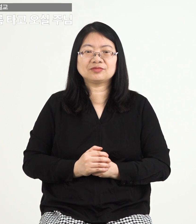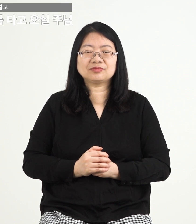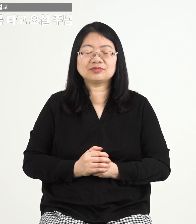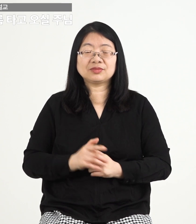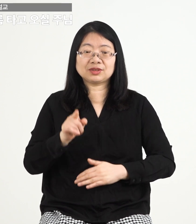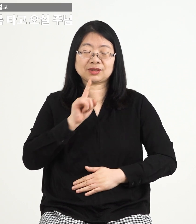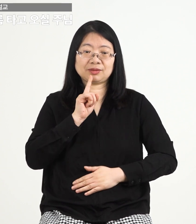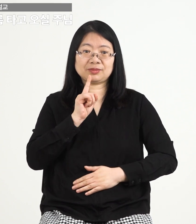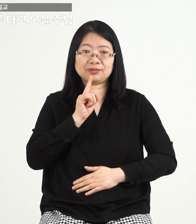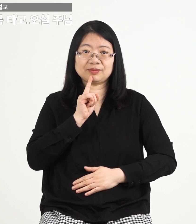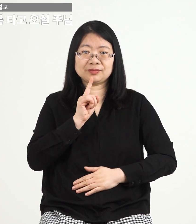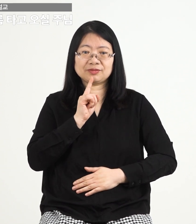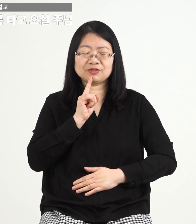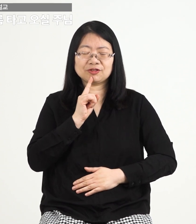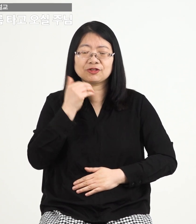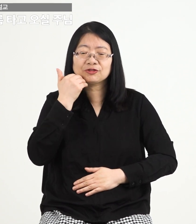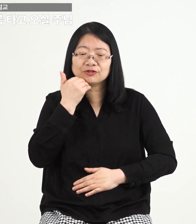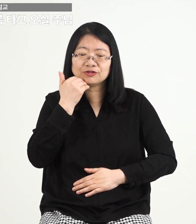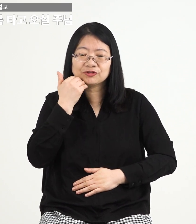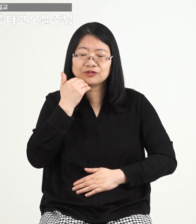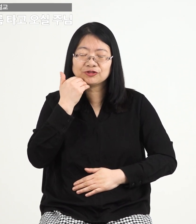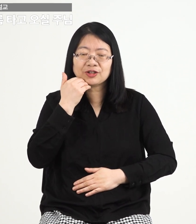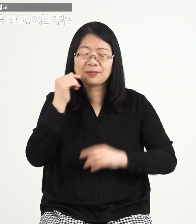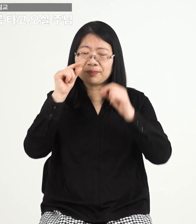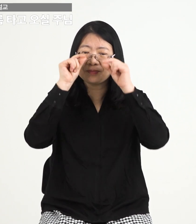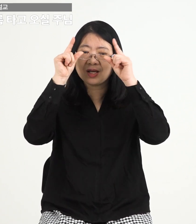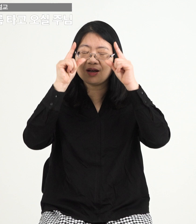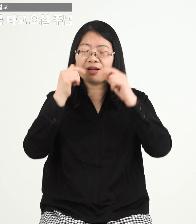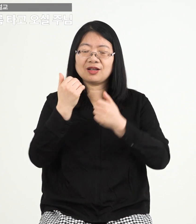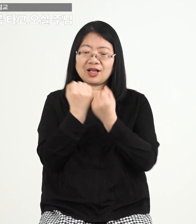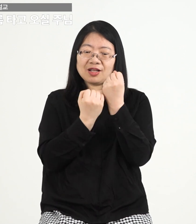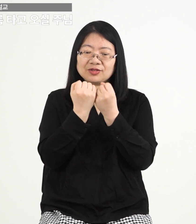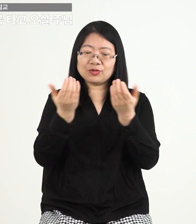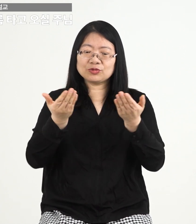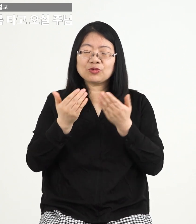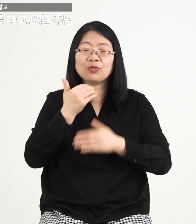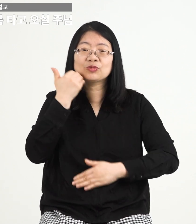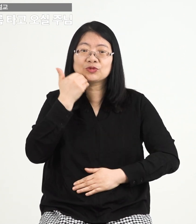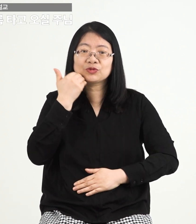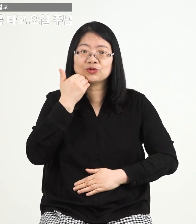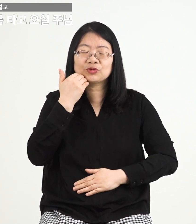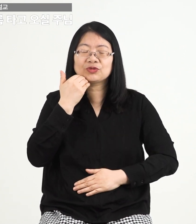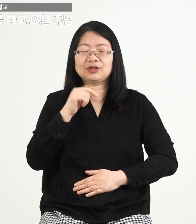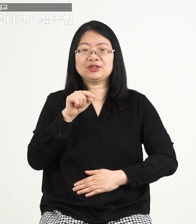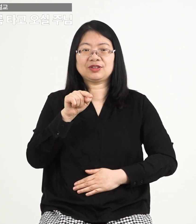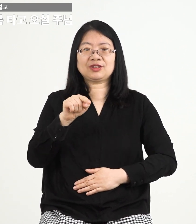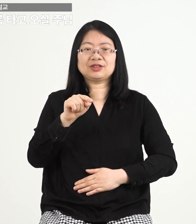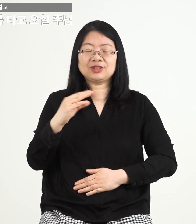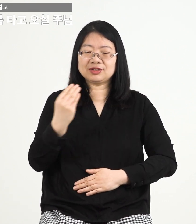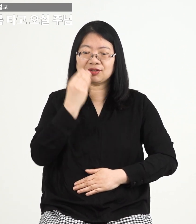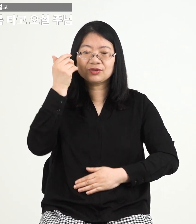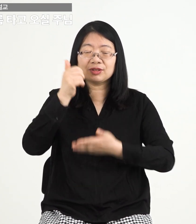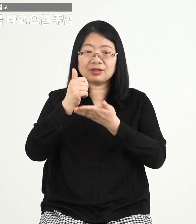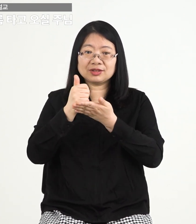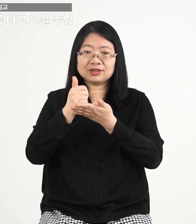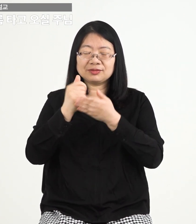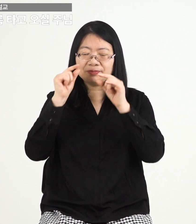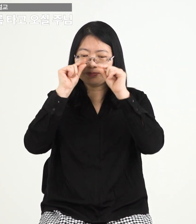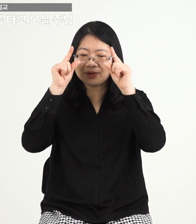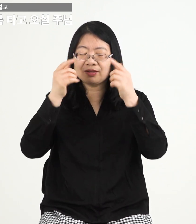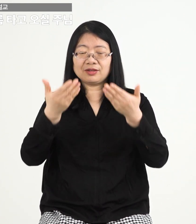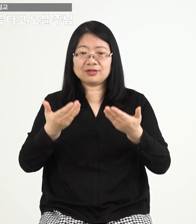이 말씀을 누가 열어주시고 누가 풀어줍니까? 그것은 성령님이